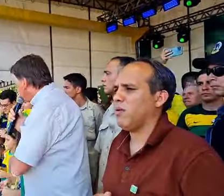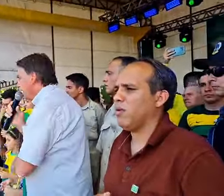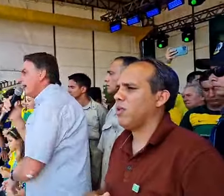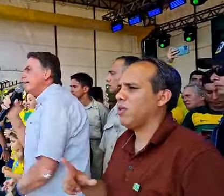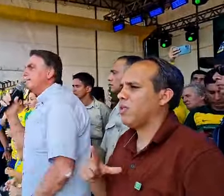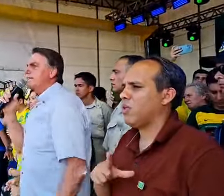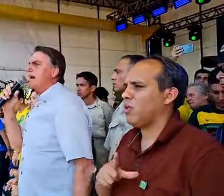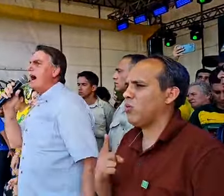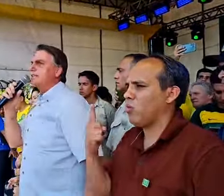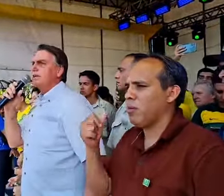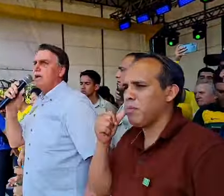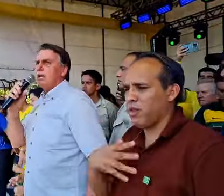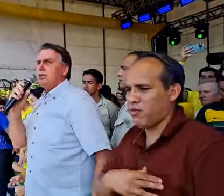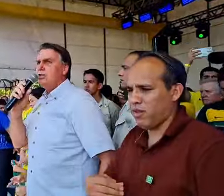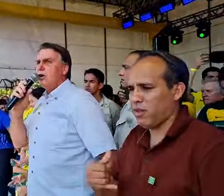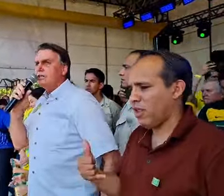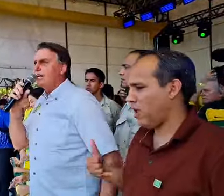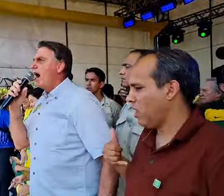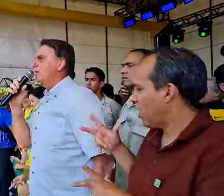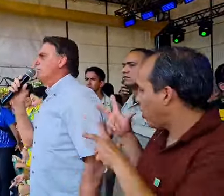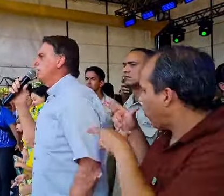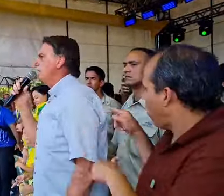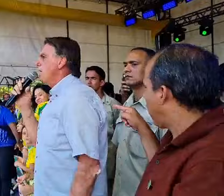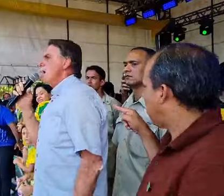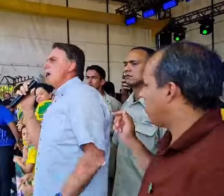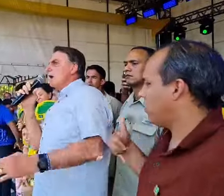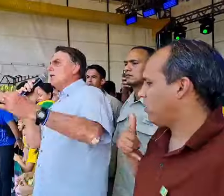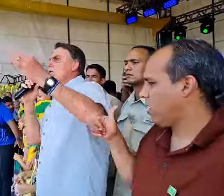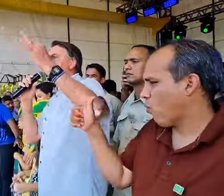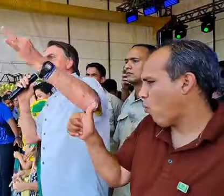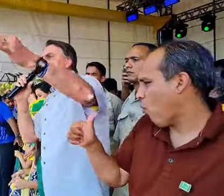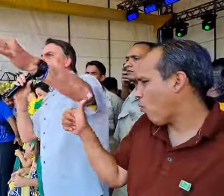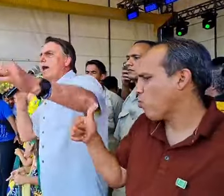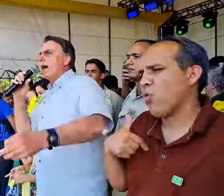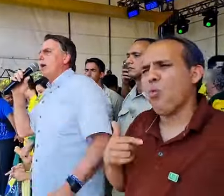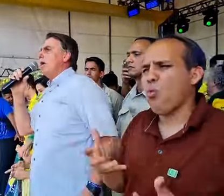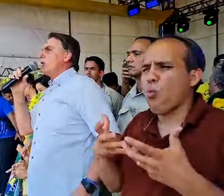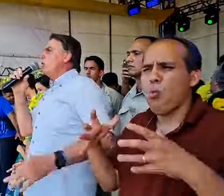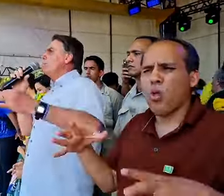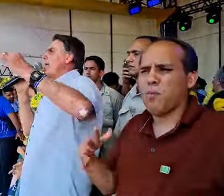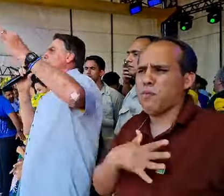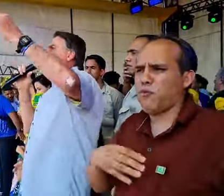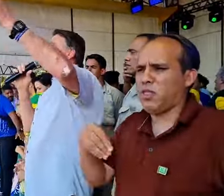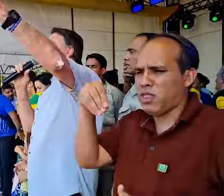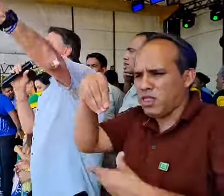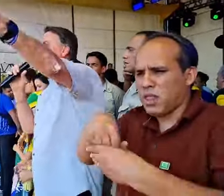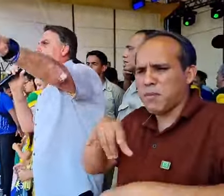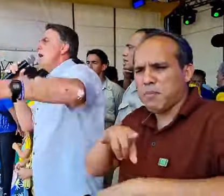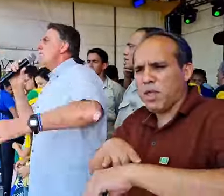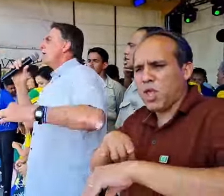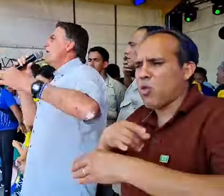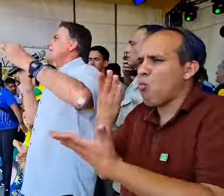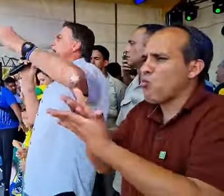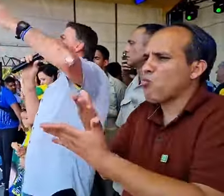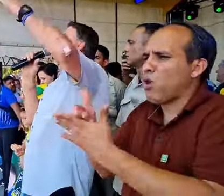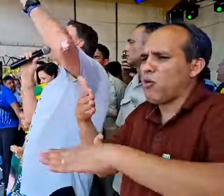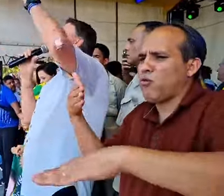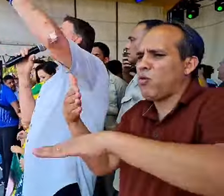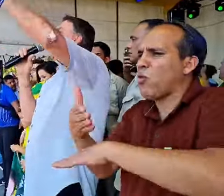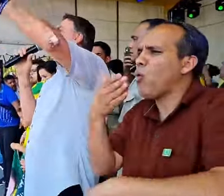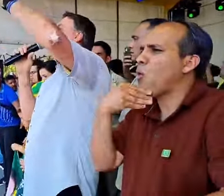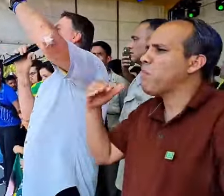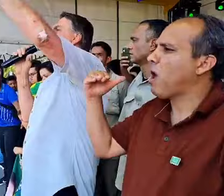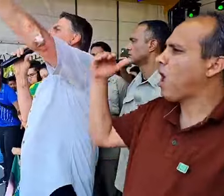Tenho uma filha da cidade de 11 anos e não quero ela no banheiro da escola frequentar por